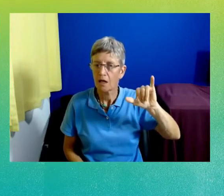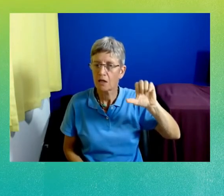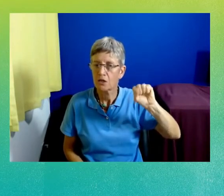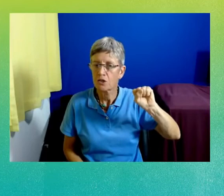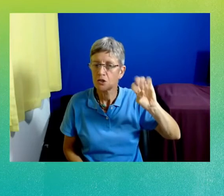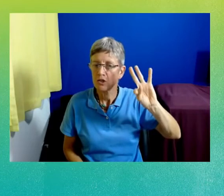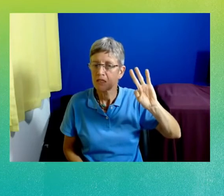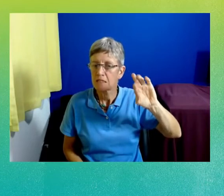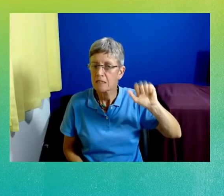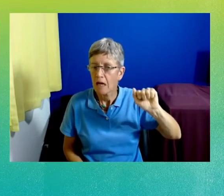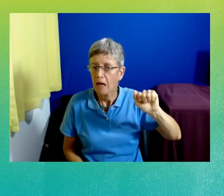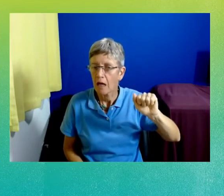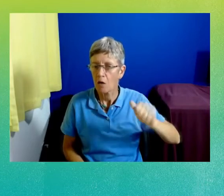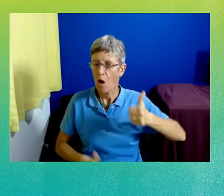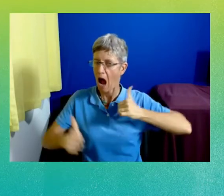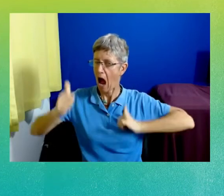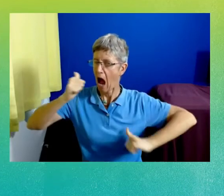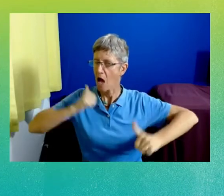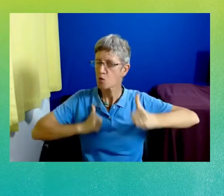artistas.